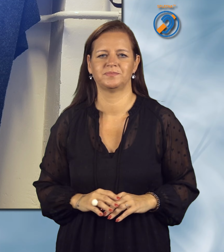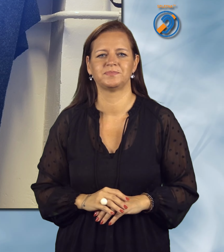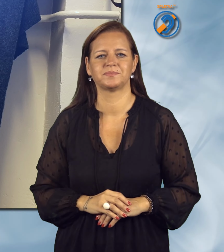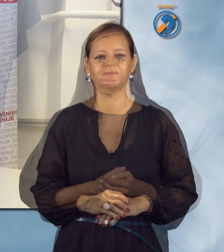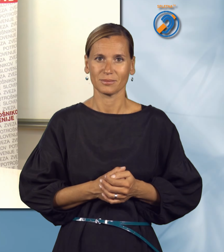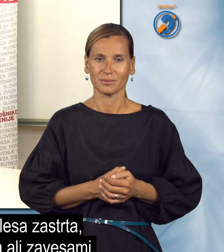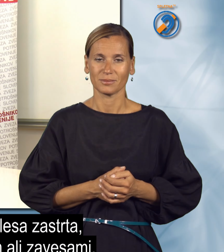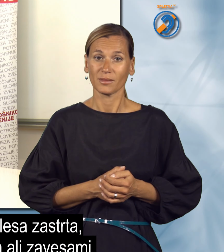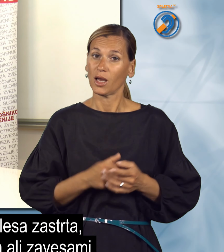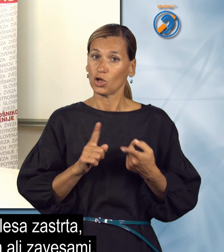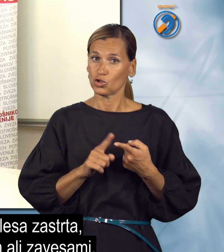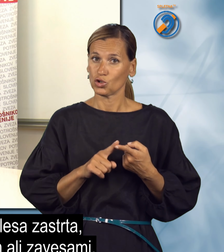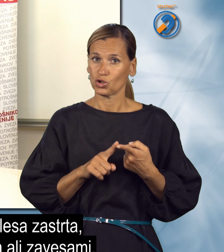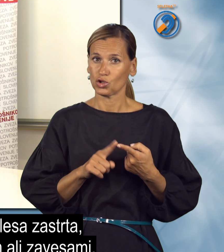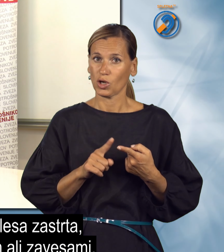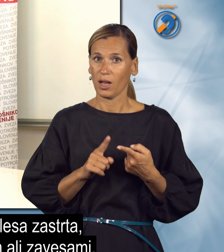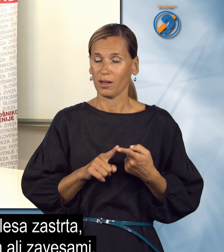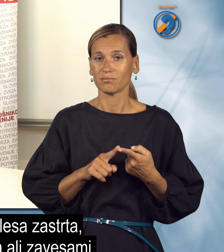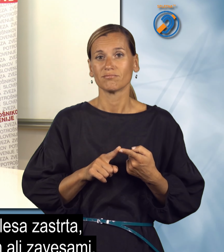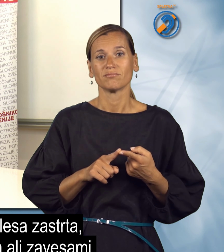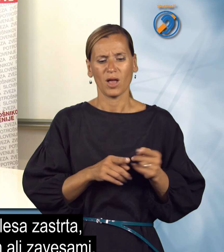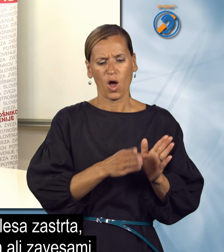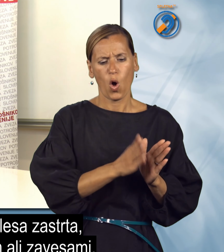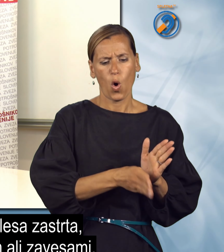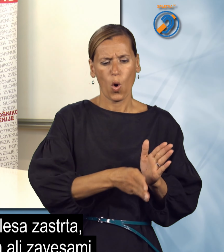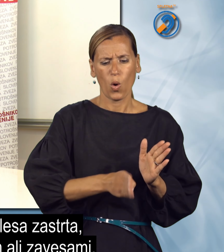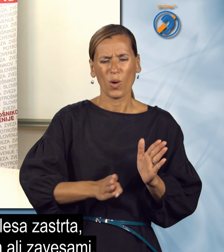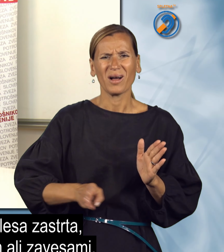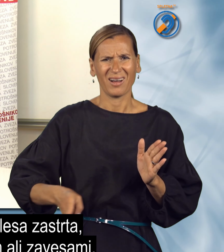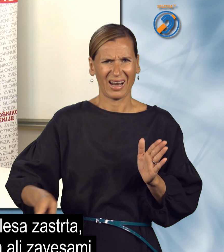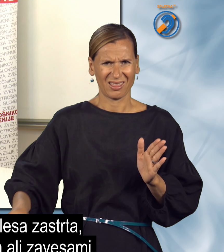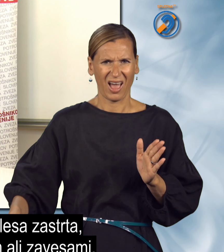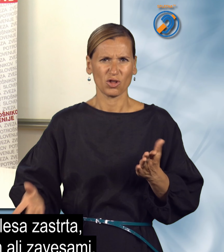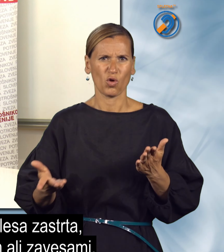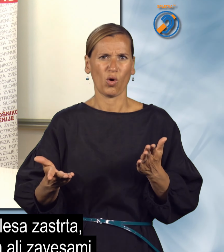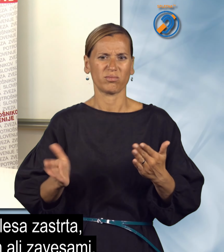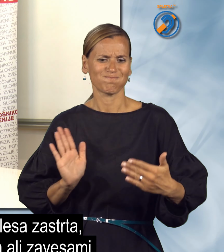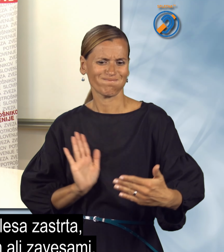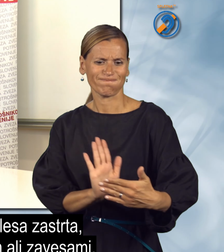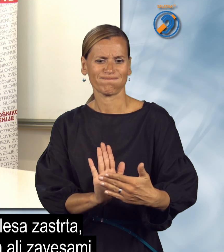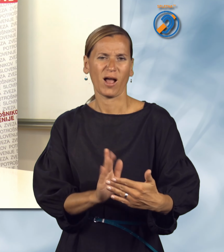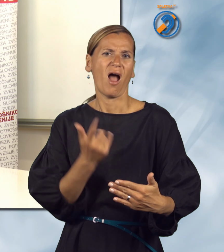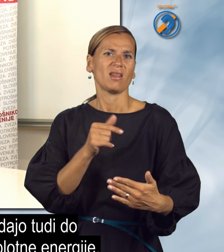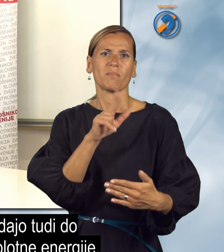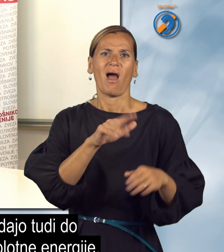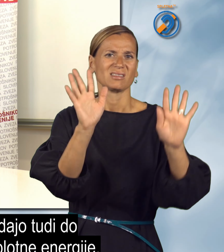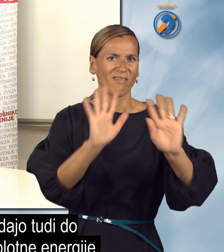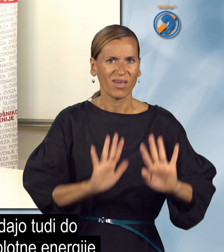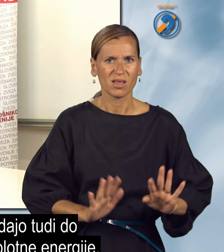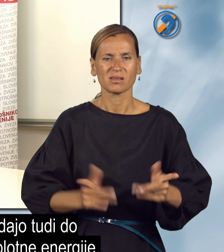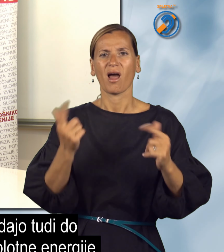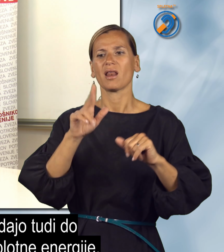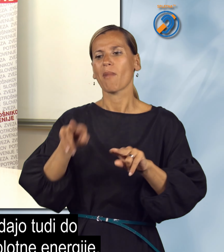zastiramo. Če so ogrevalna telesa zastrta, naj bo to s pohištvom ali zavesami in